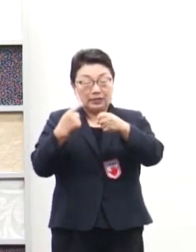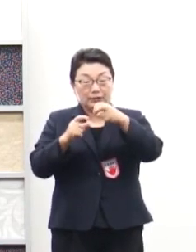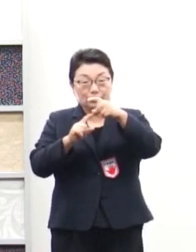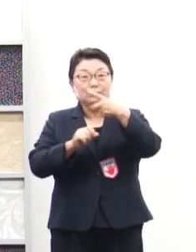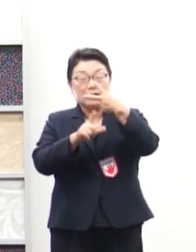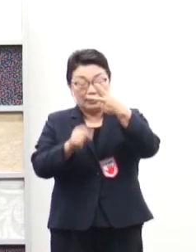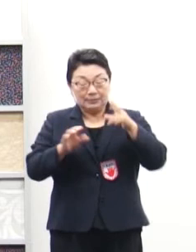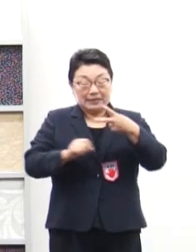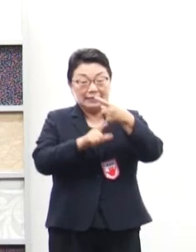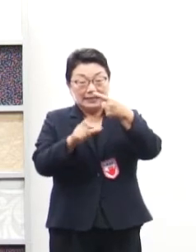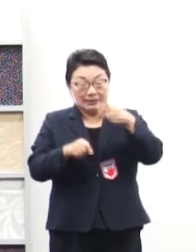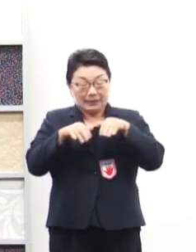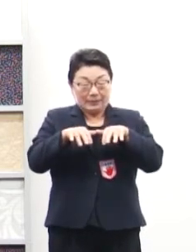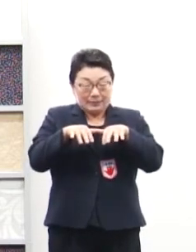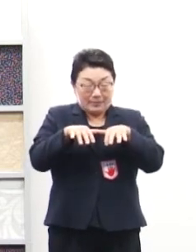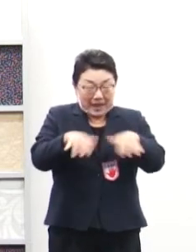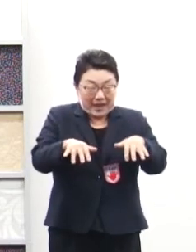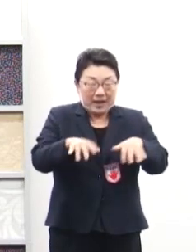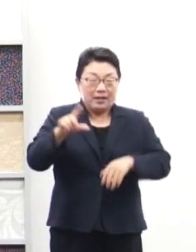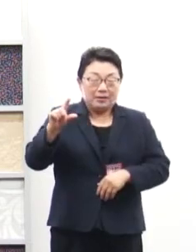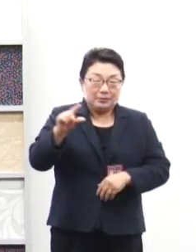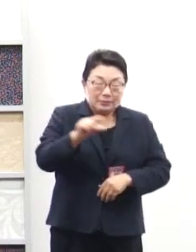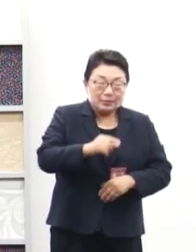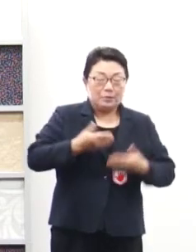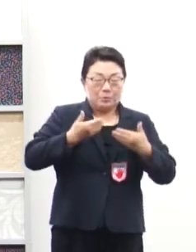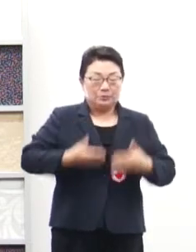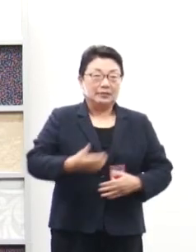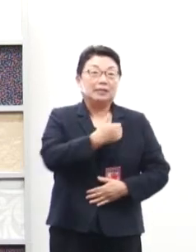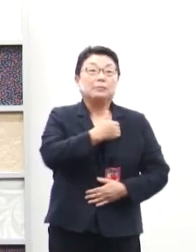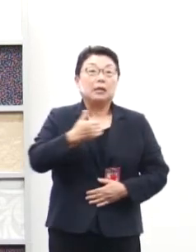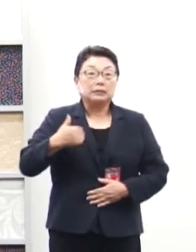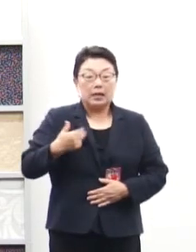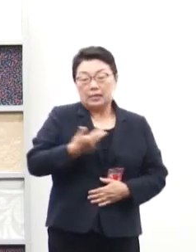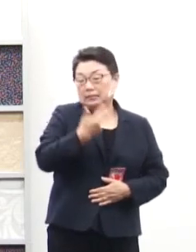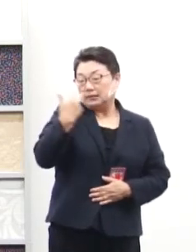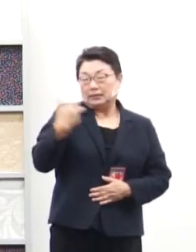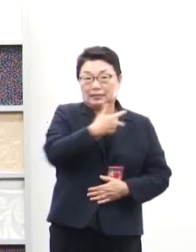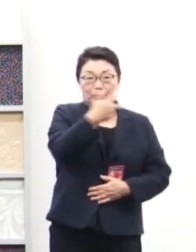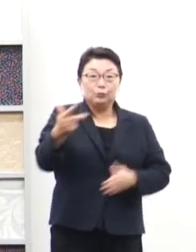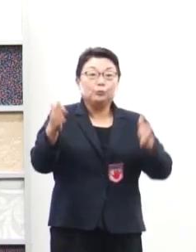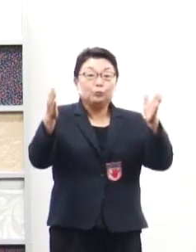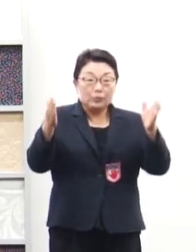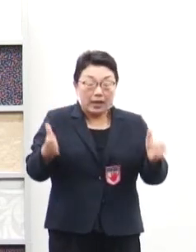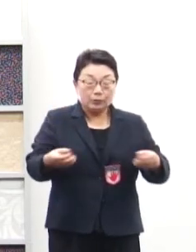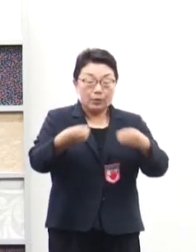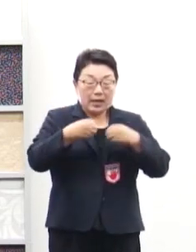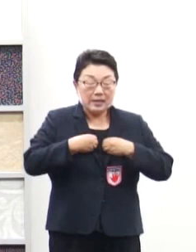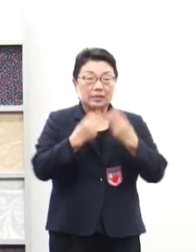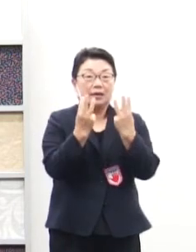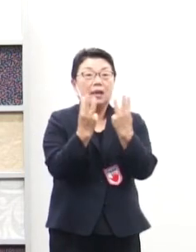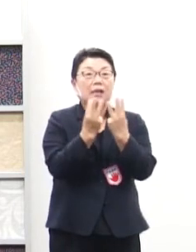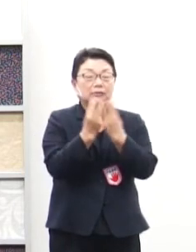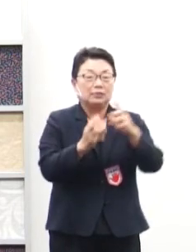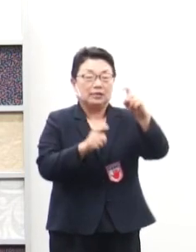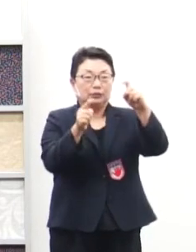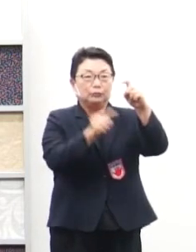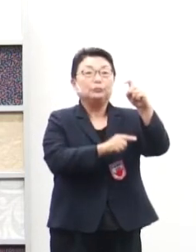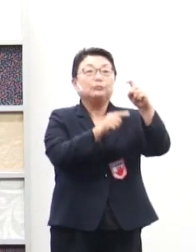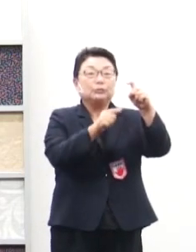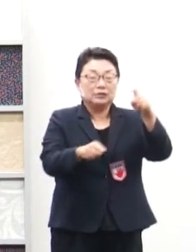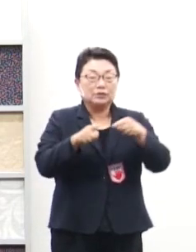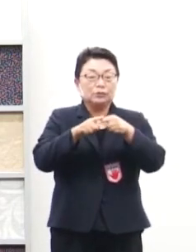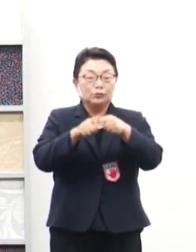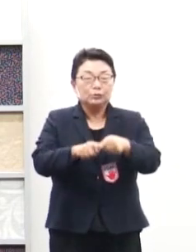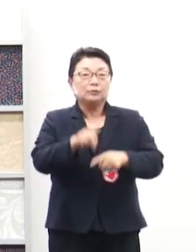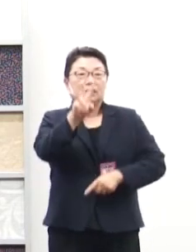きを取り戻してまいりました。直近1週間の、新規感染者数は、10名、入院患者数